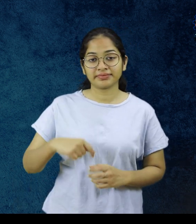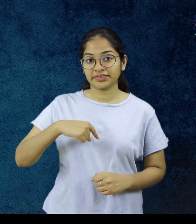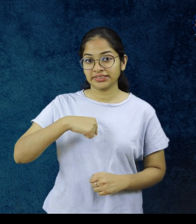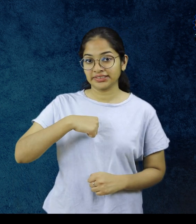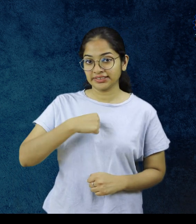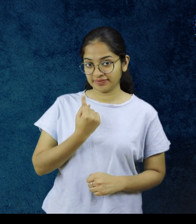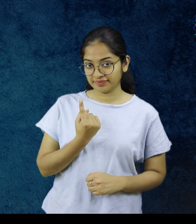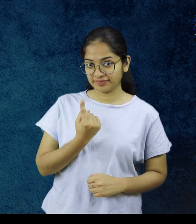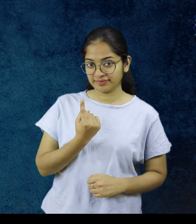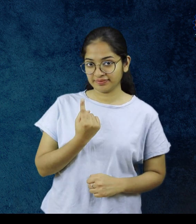खुद